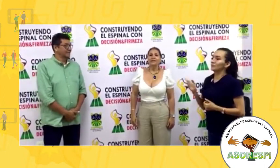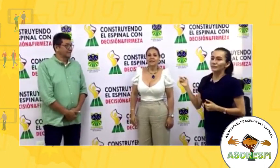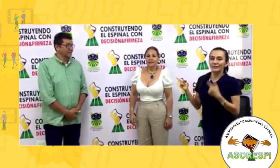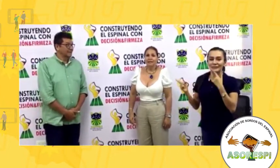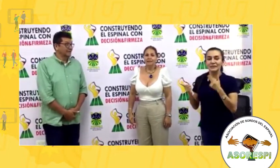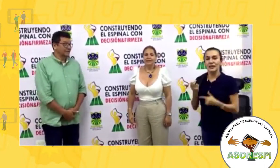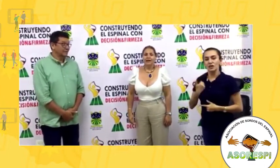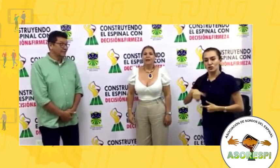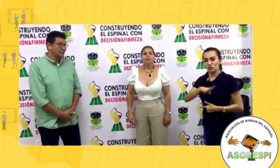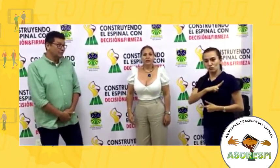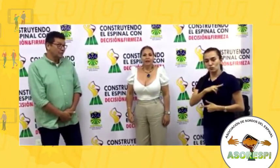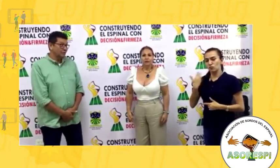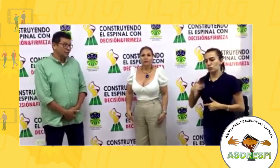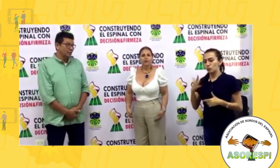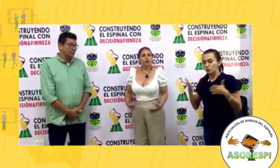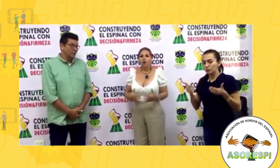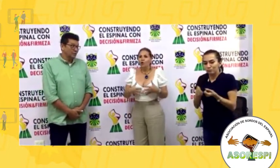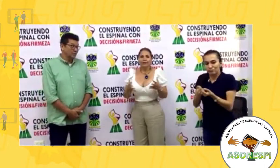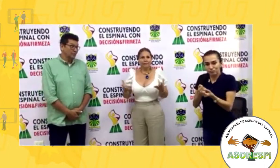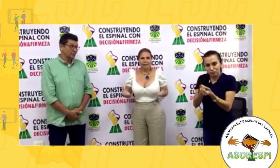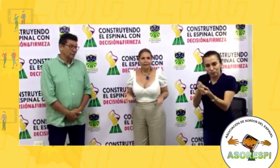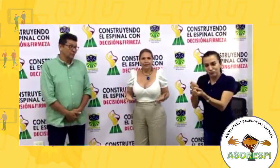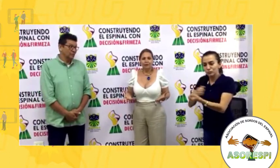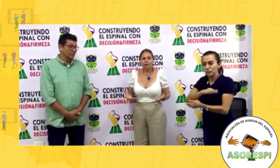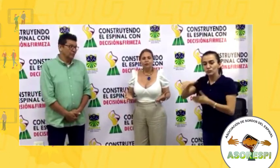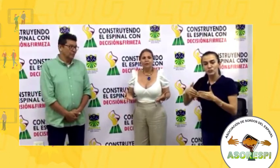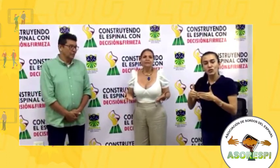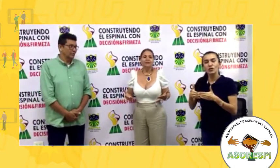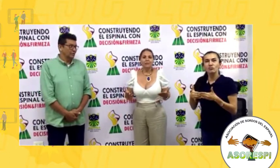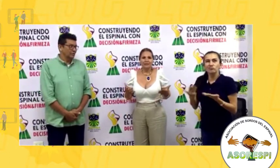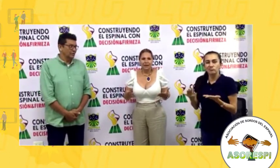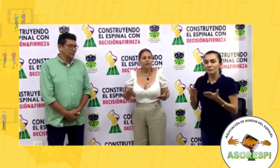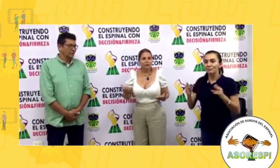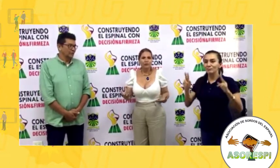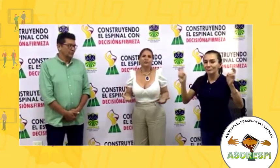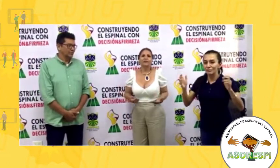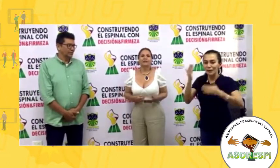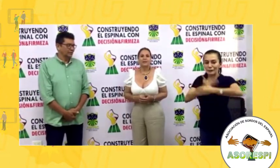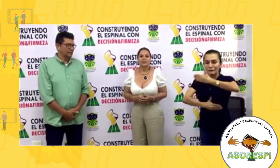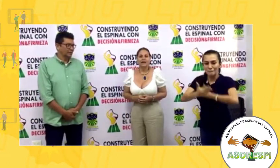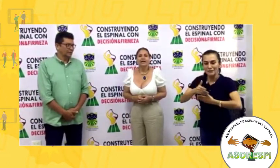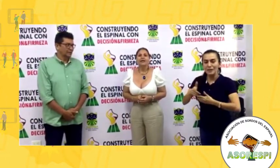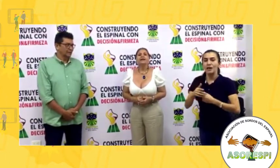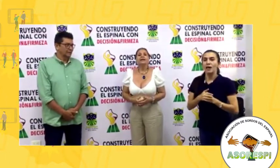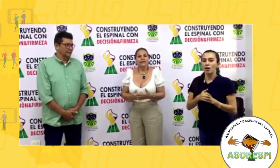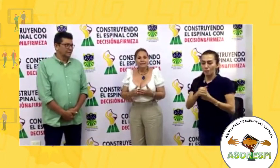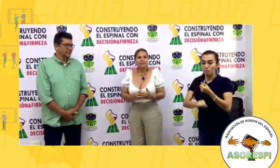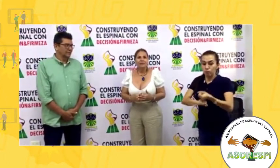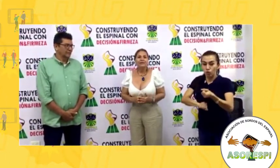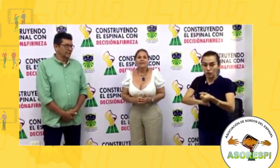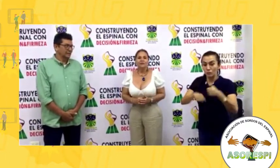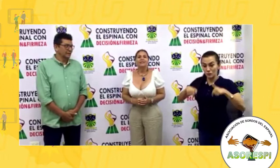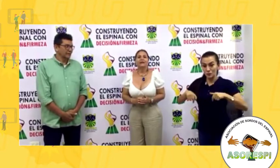tenemos que seguir apoyando todo lo que tiene que ver con discapacidad, en condición de discapacidad, y que